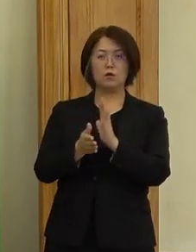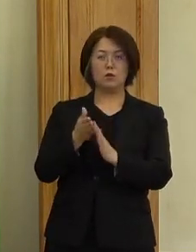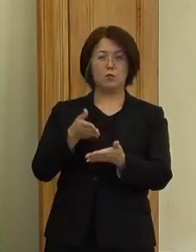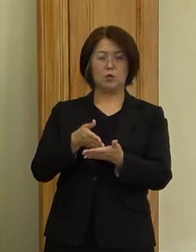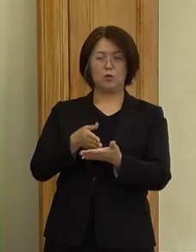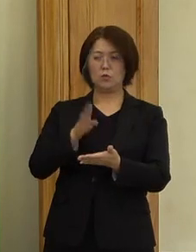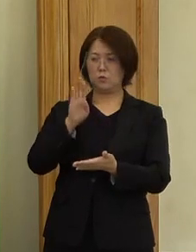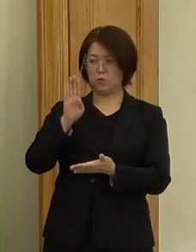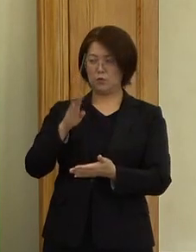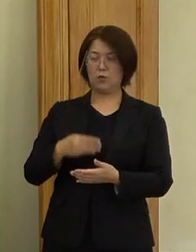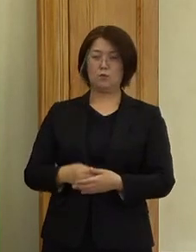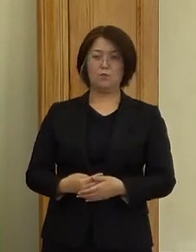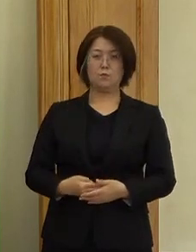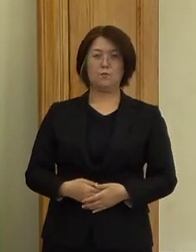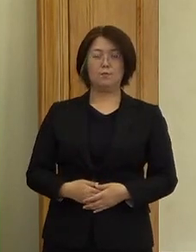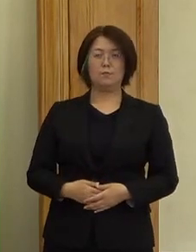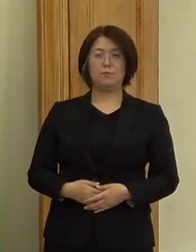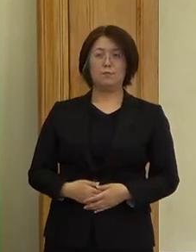ますでしょうか。